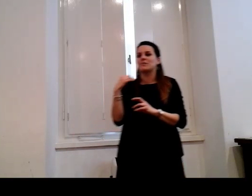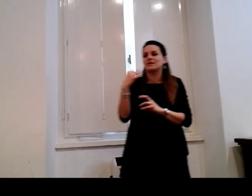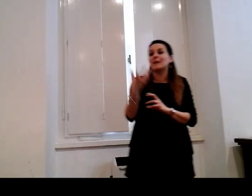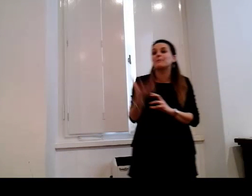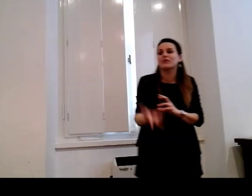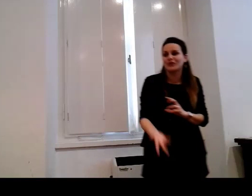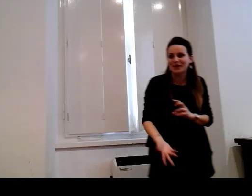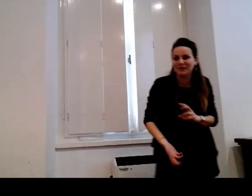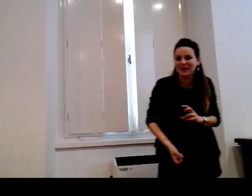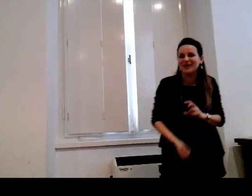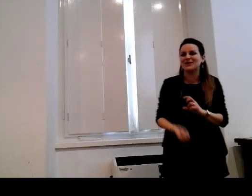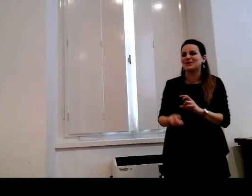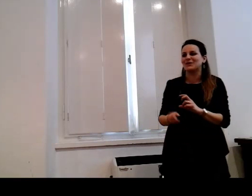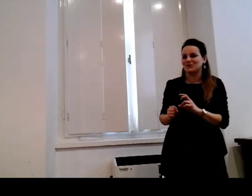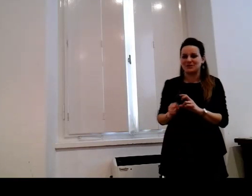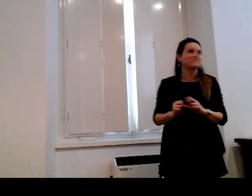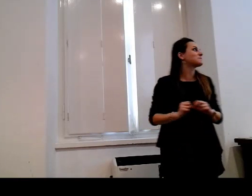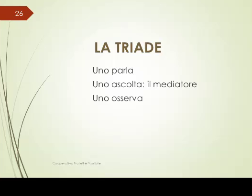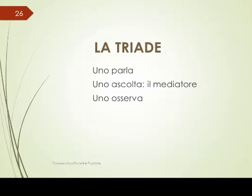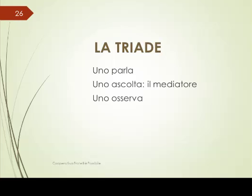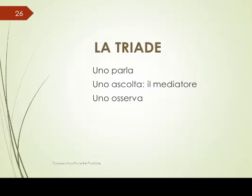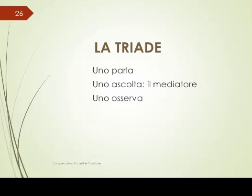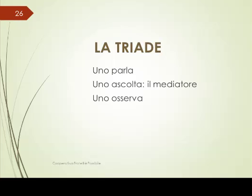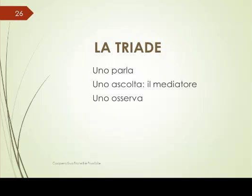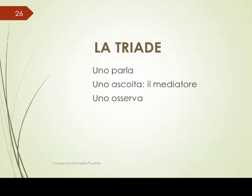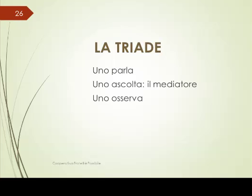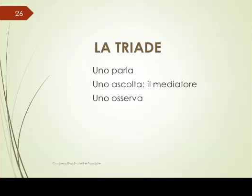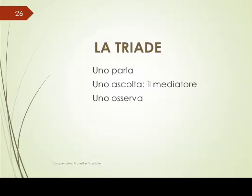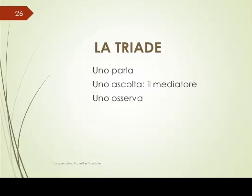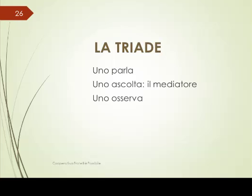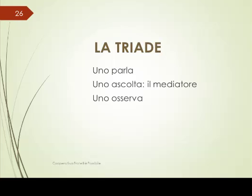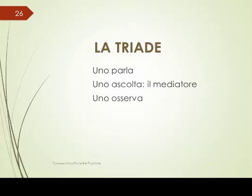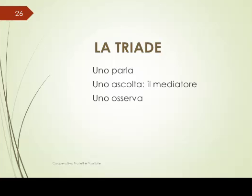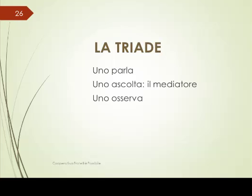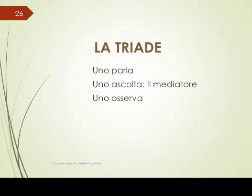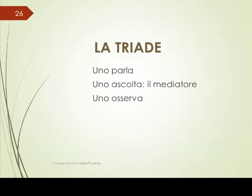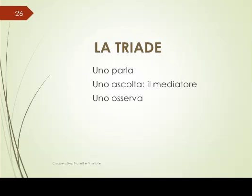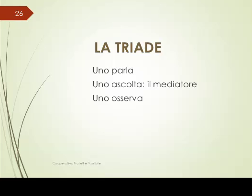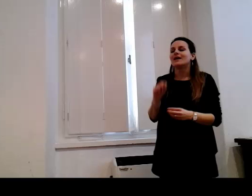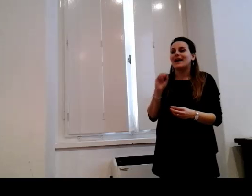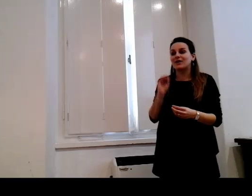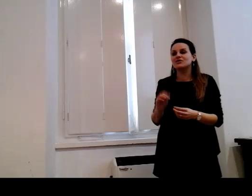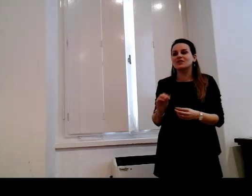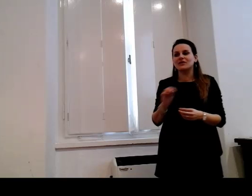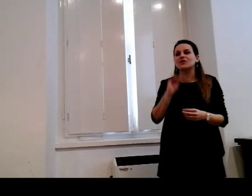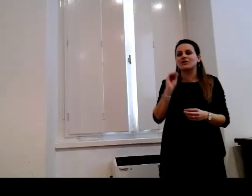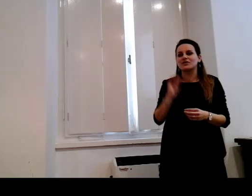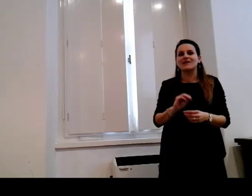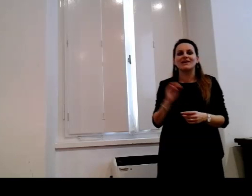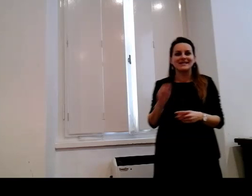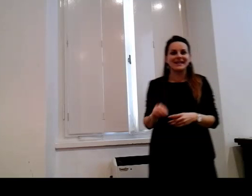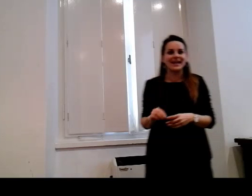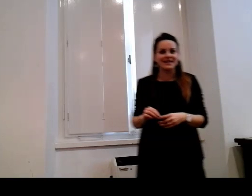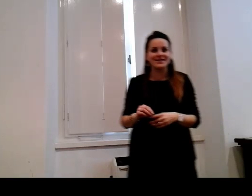domanda di approfondimento, così. E uno è l'osservatore, che osserva in silenzio